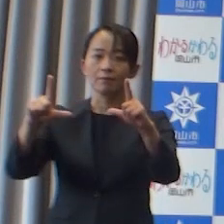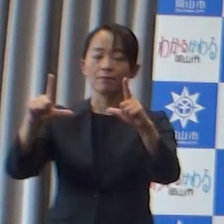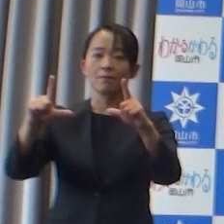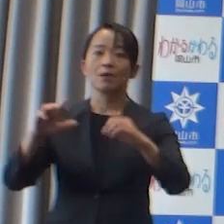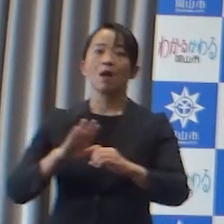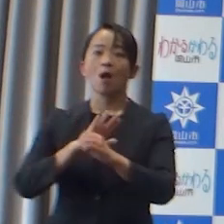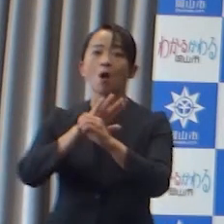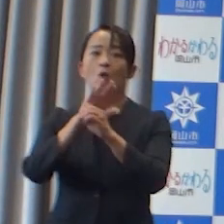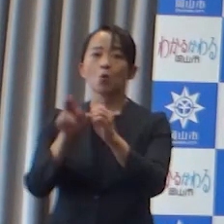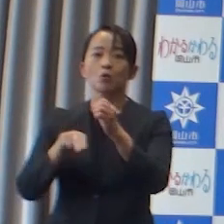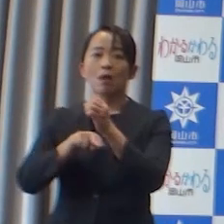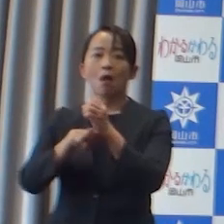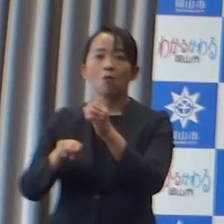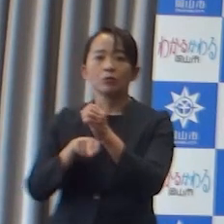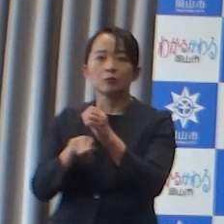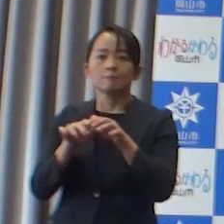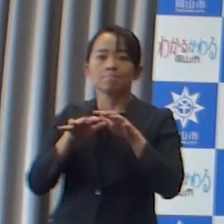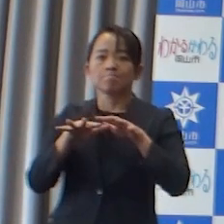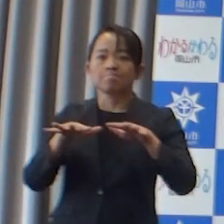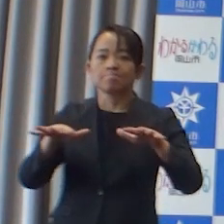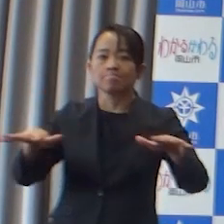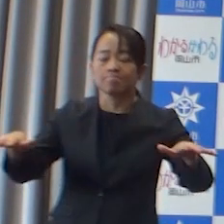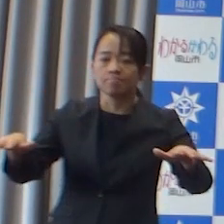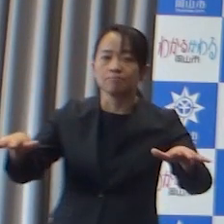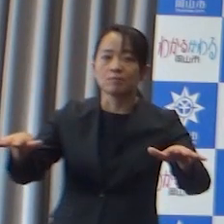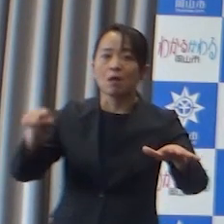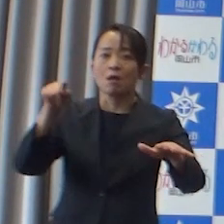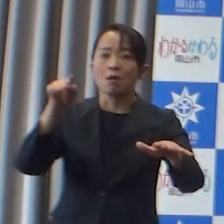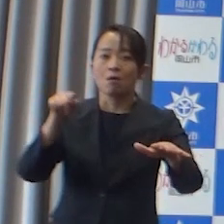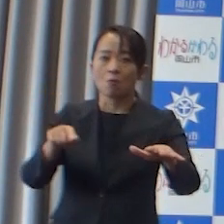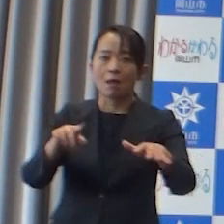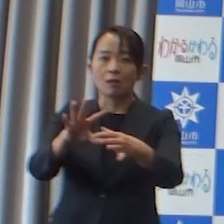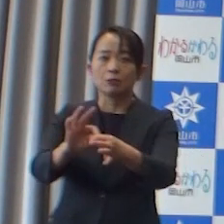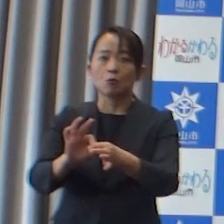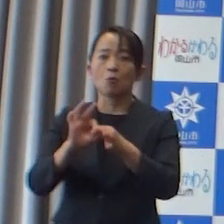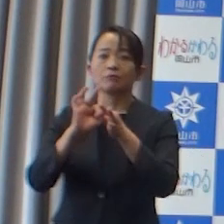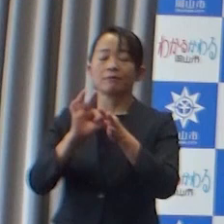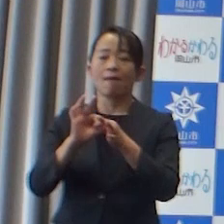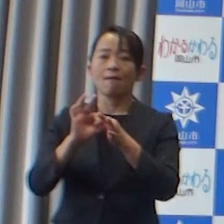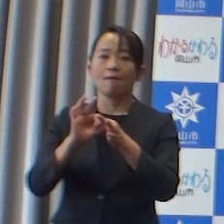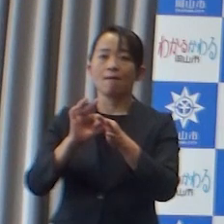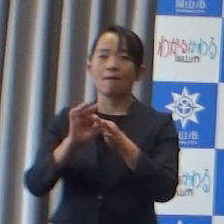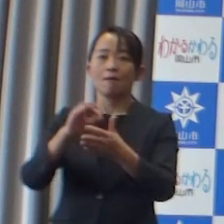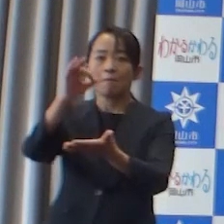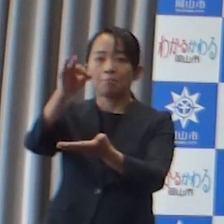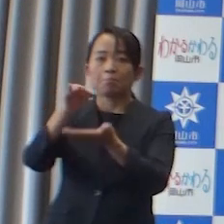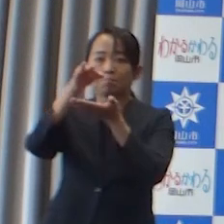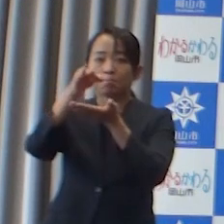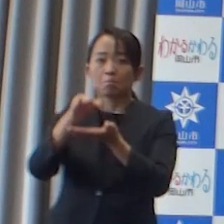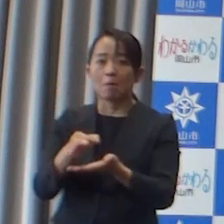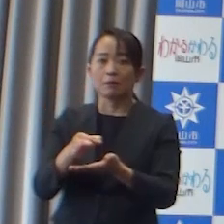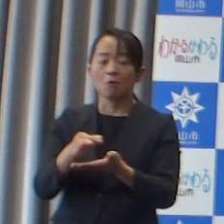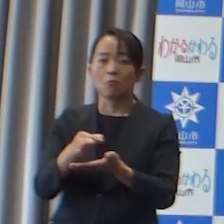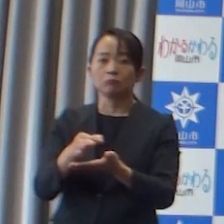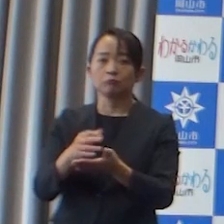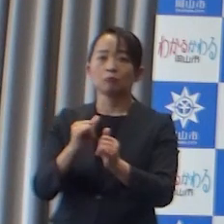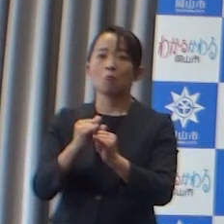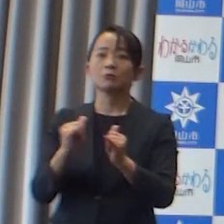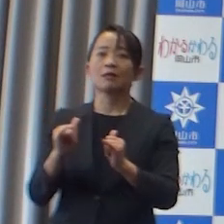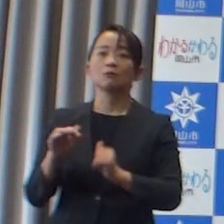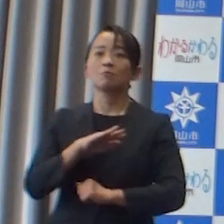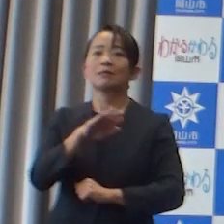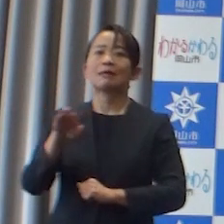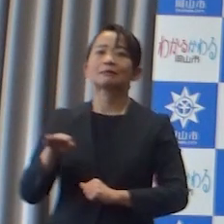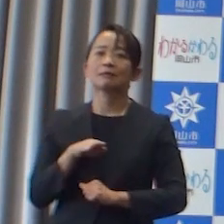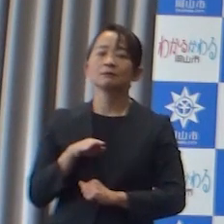この新型コロナウイルスの感染拡大によってですね、やはり低所得者の方っ